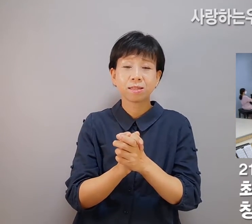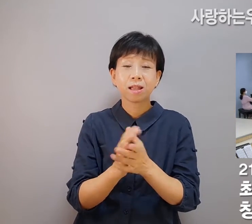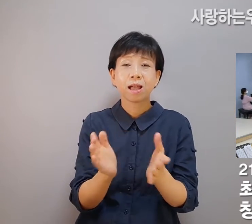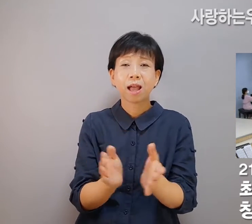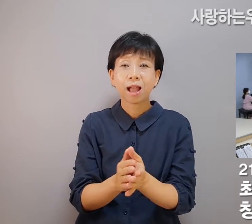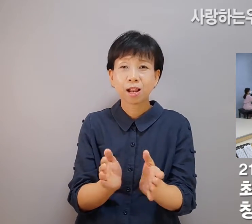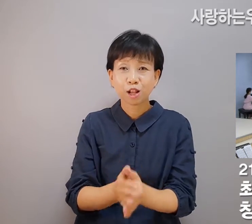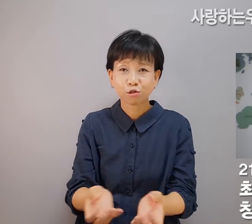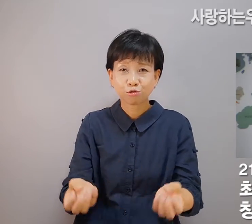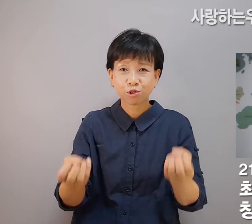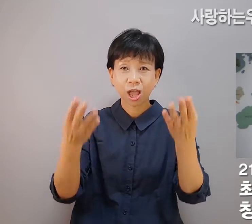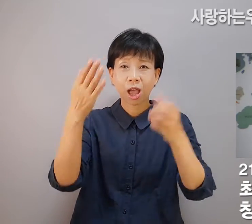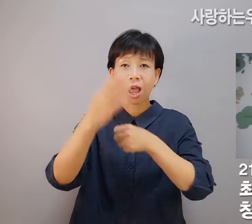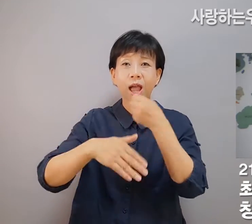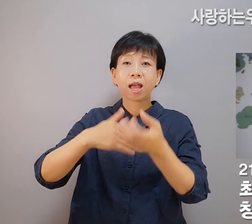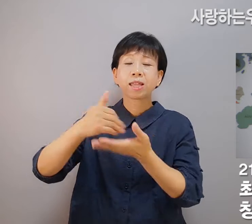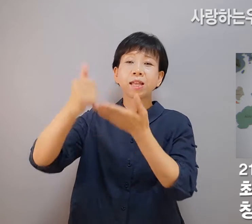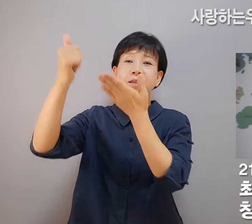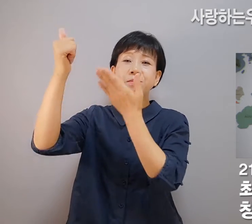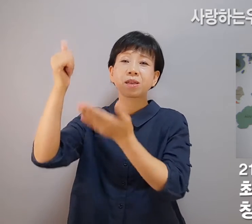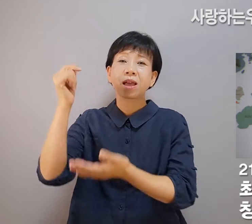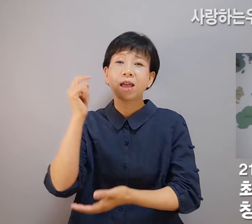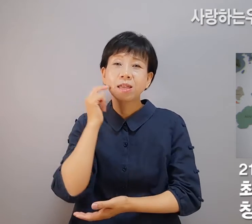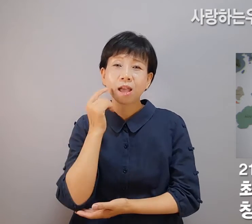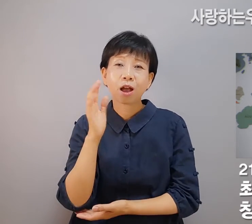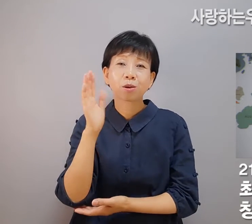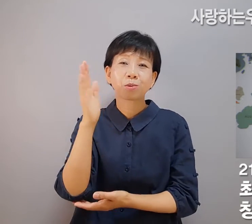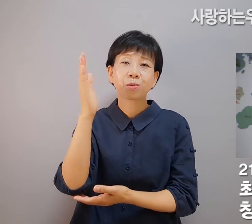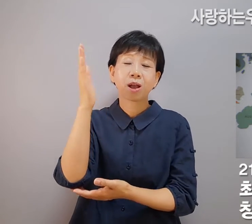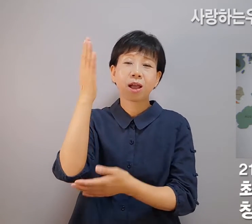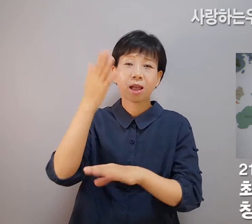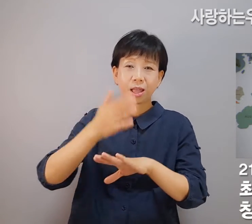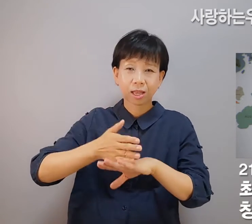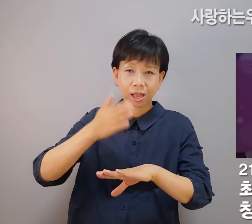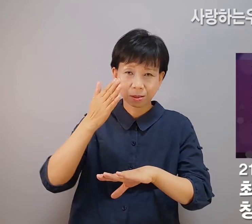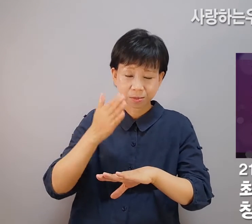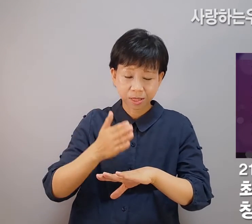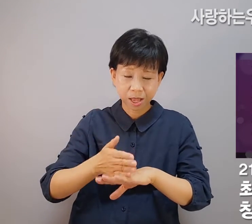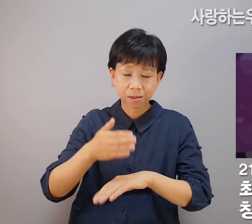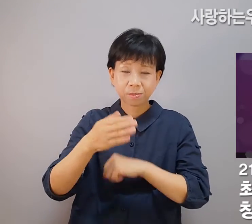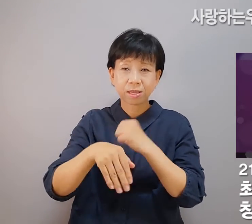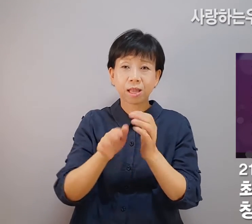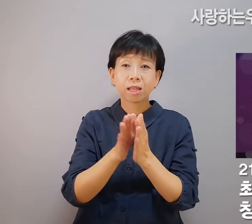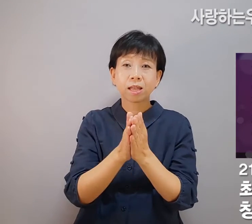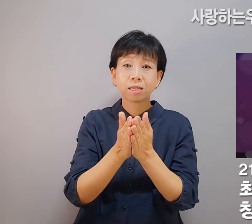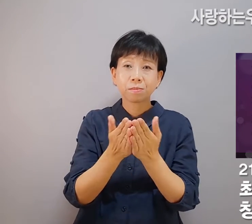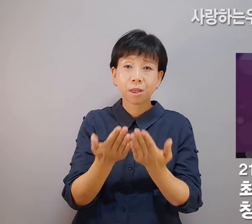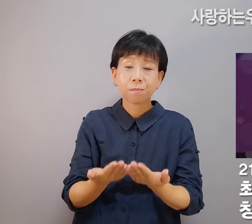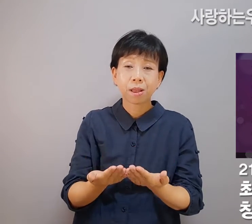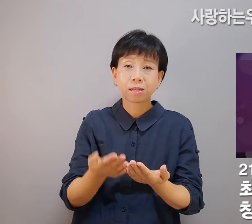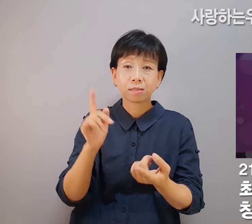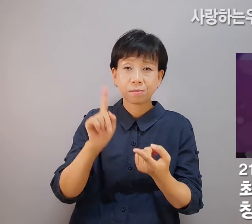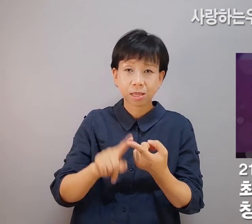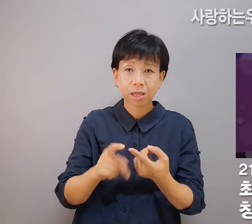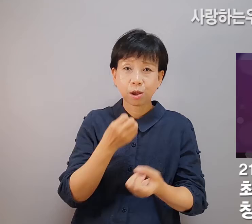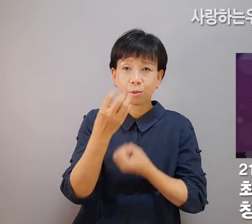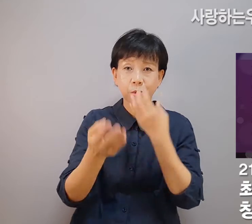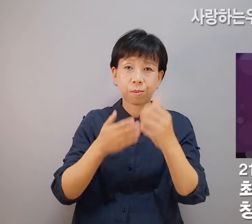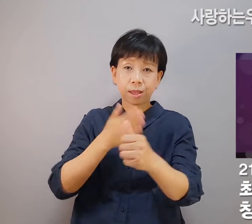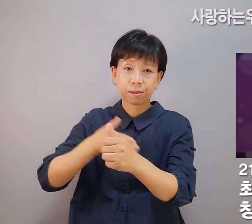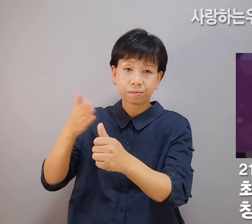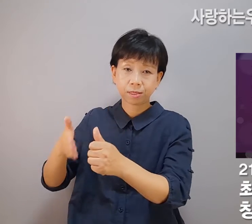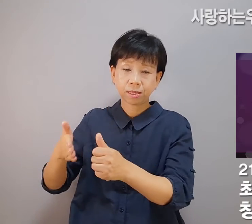할렐루야. 우리 하나님께 영광입니다. 감사합니다. 우리 하나님의 말씀에 대한 우리의 고백 같이 합니다.